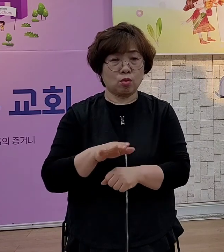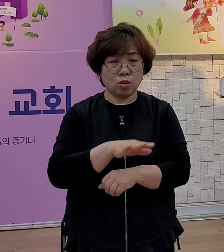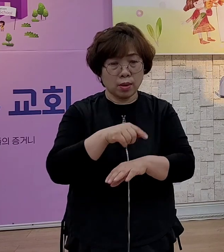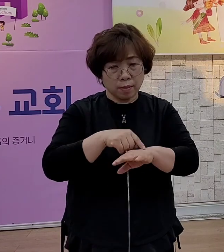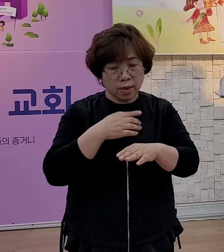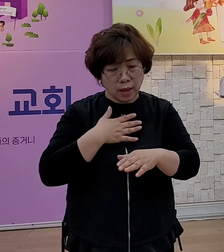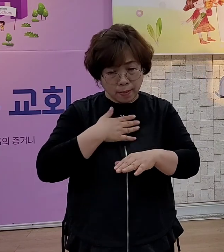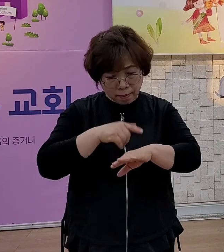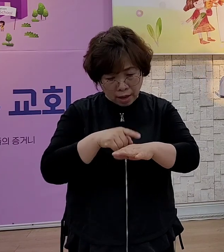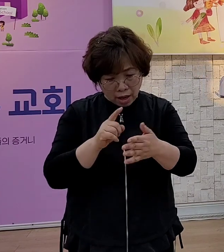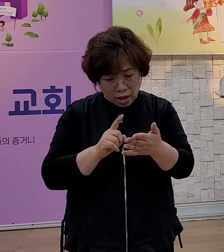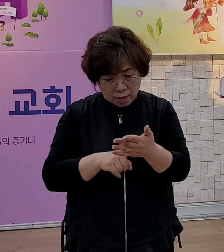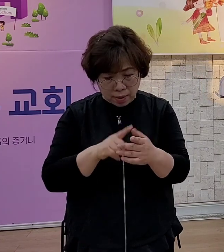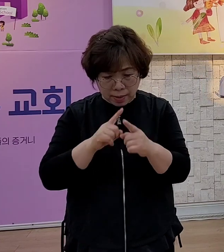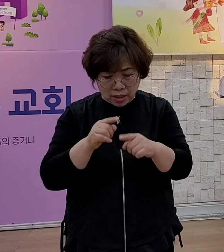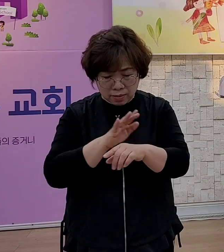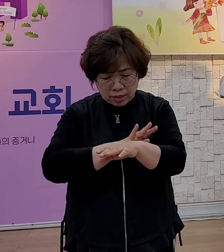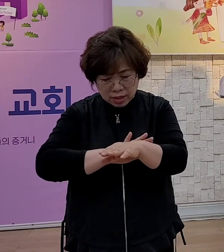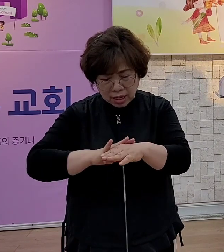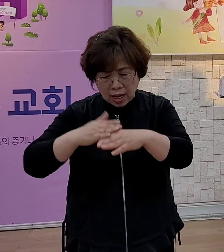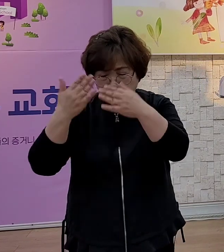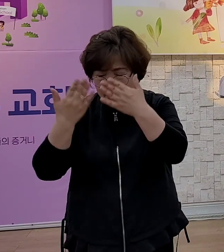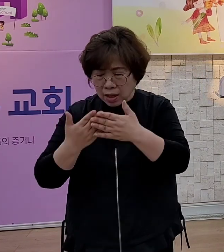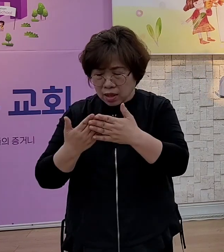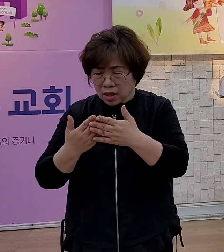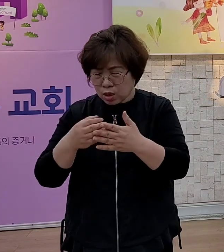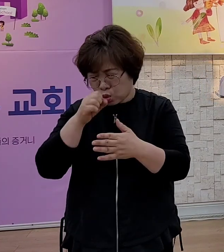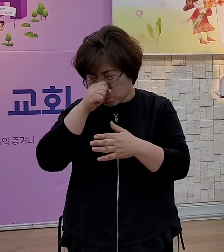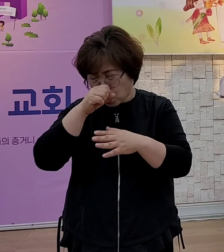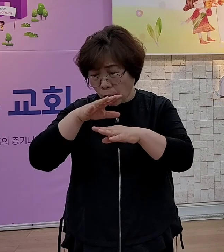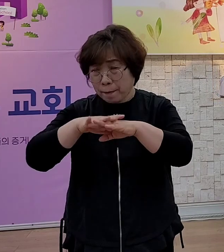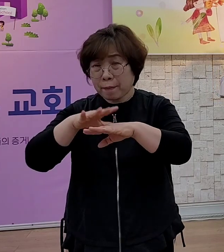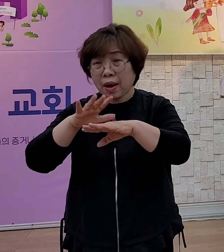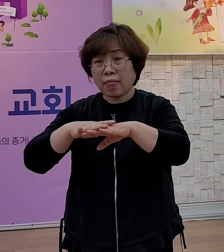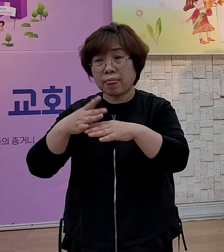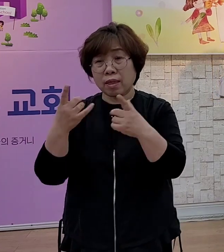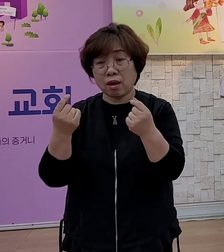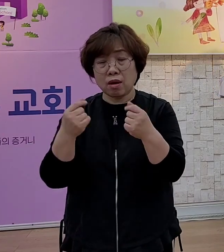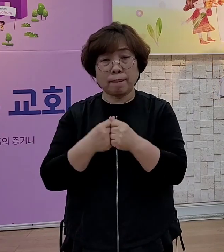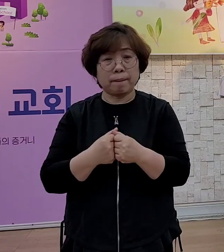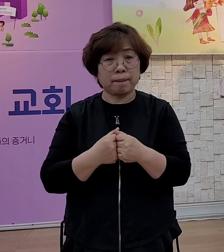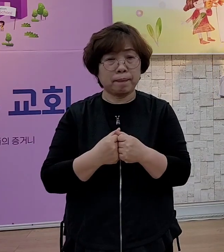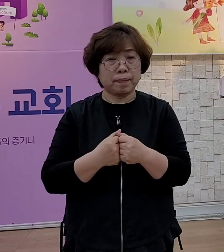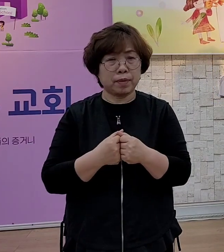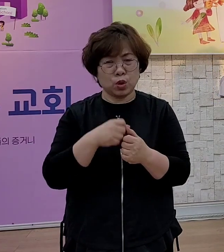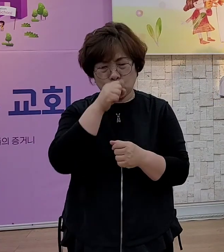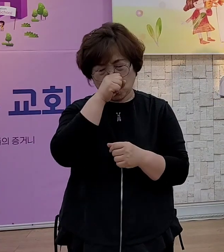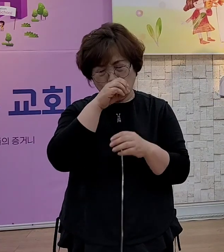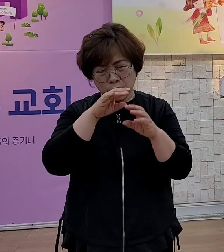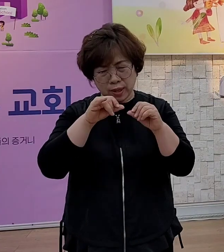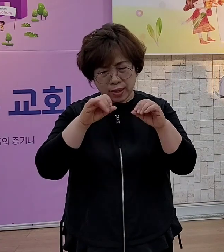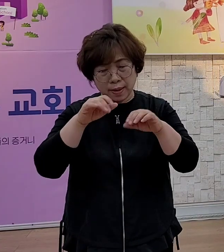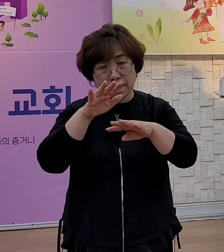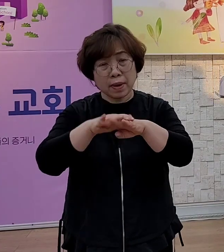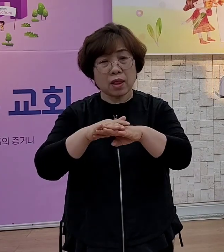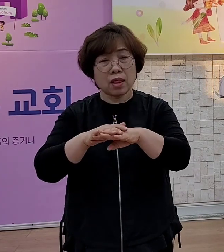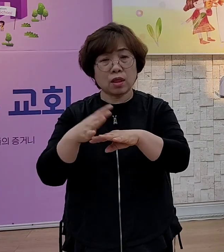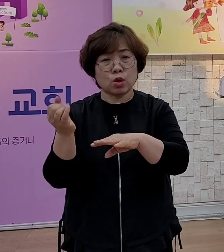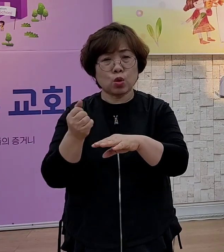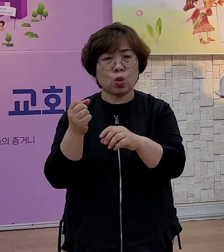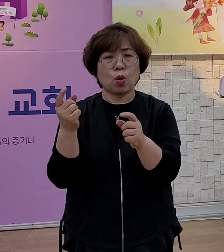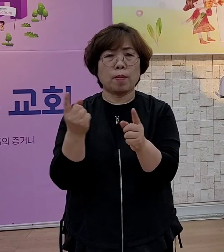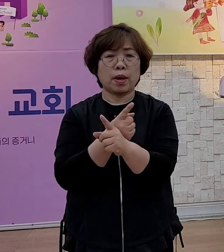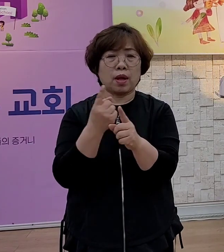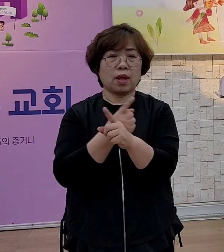말씀을 잘 받아들일 수 있는 날마다 옥토밭 밭이 다 같은 밭이 아니다 했잖아요. 옥토밭으로 가꿀 수